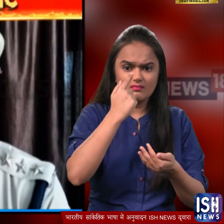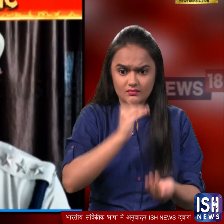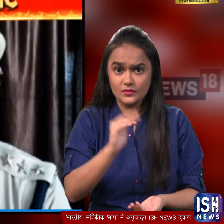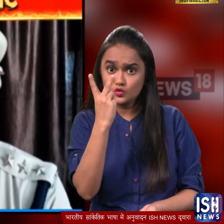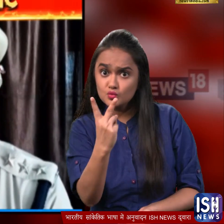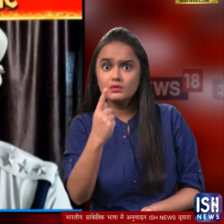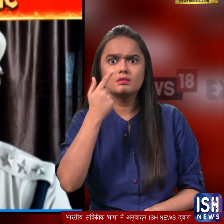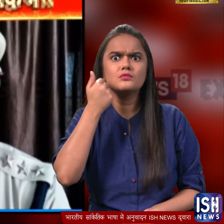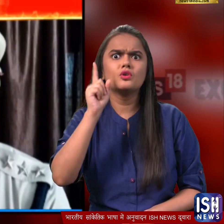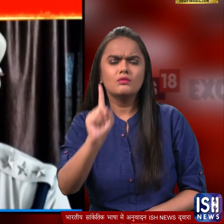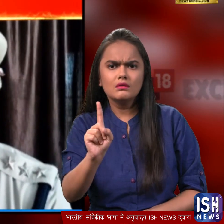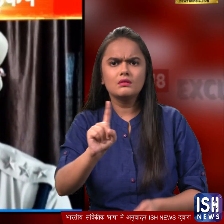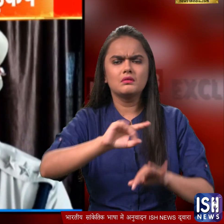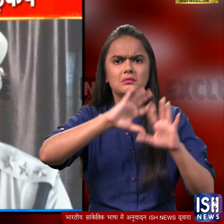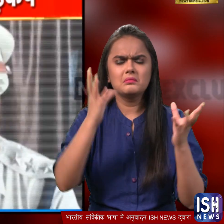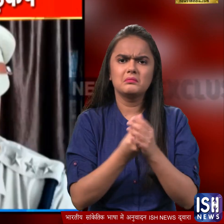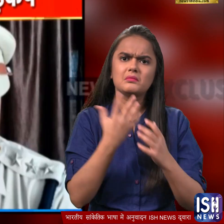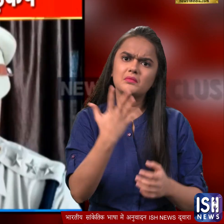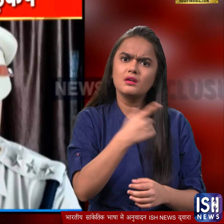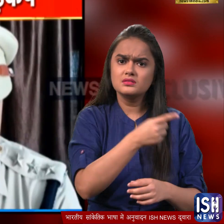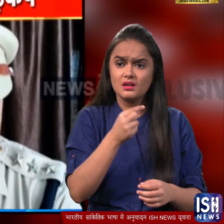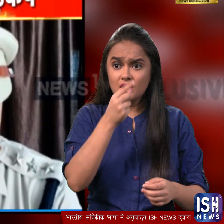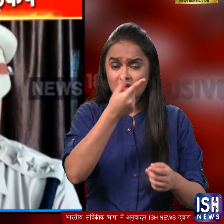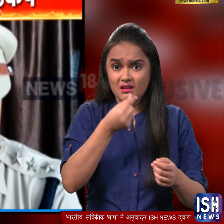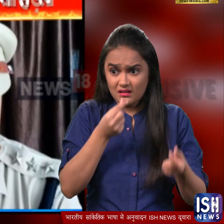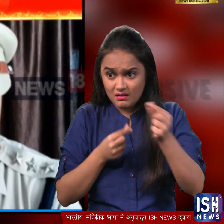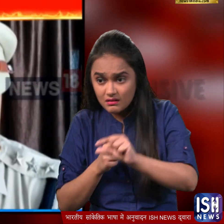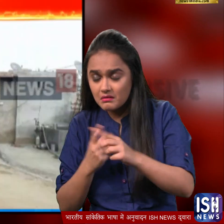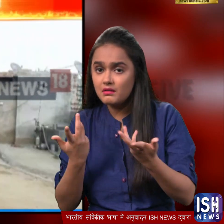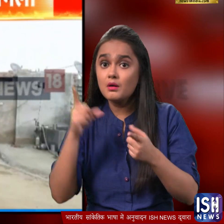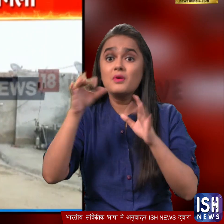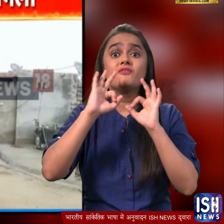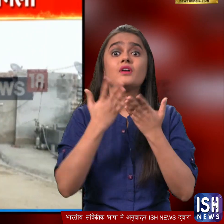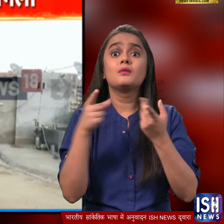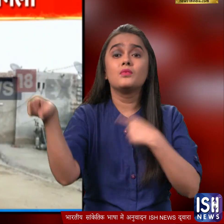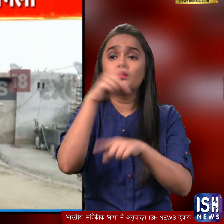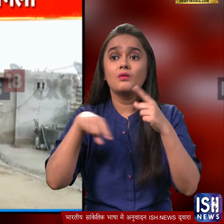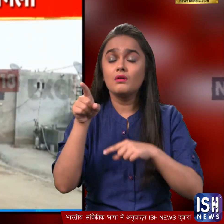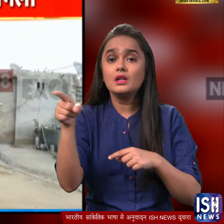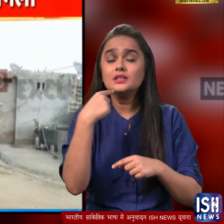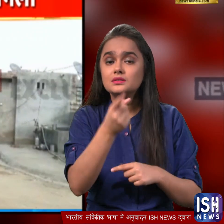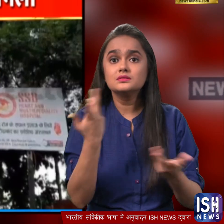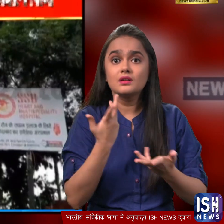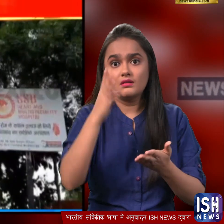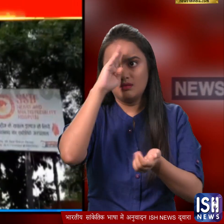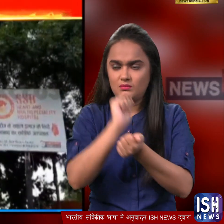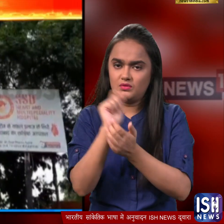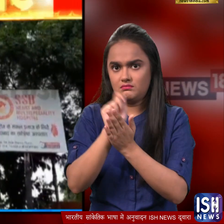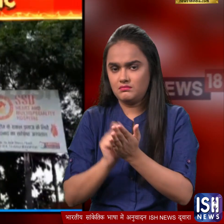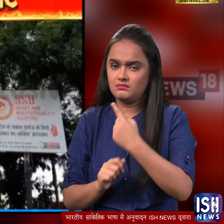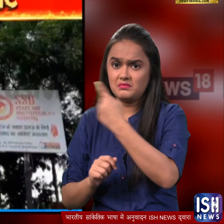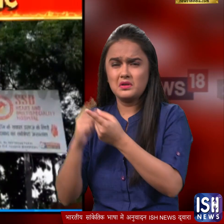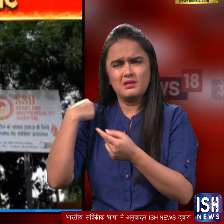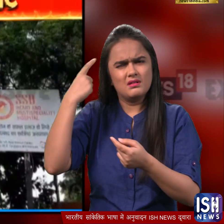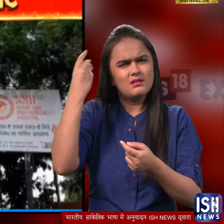पत्नी, 2 बेटियां और 1 बेटा, उनको शायद को जहर दिया है। लेकिन परिवार वालों ने हत्या का शक जताते हुए